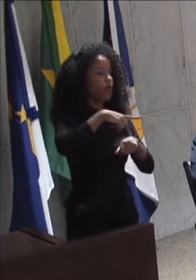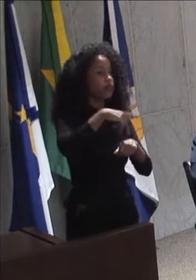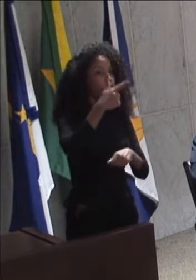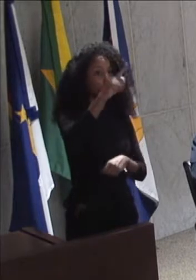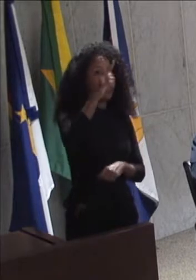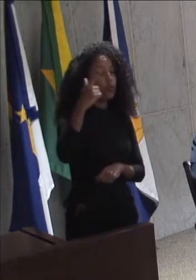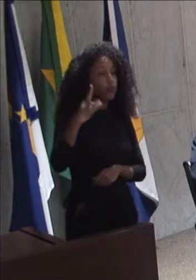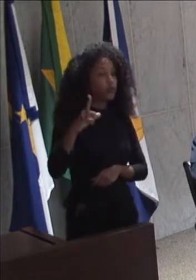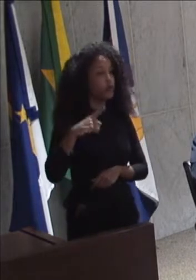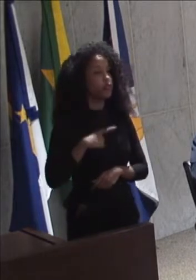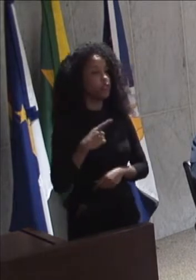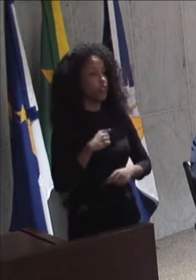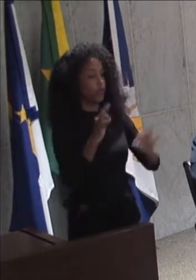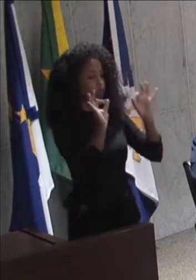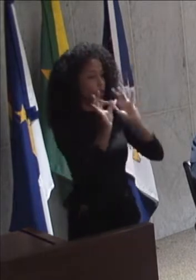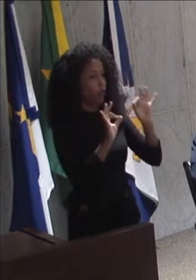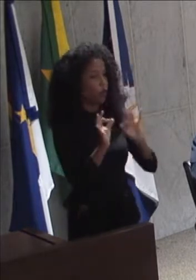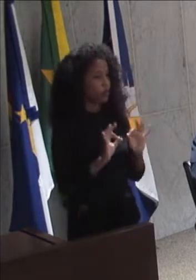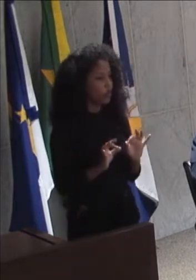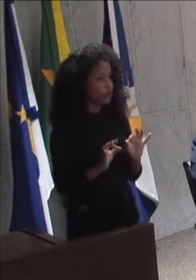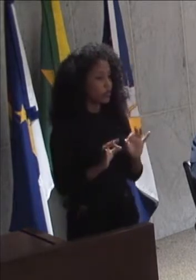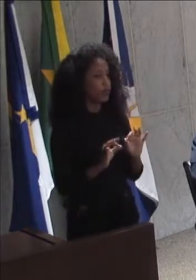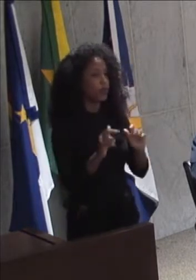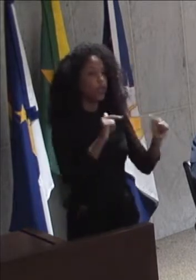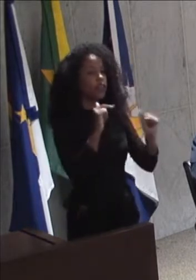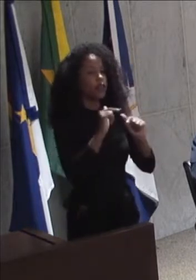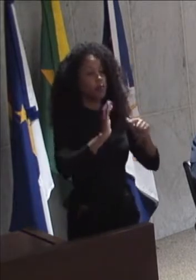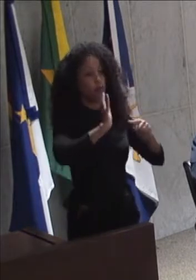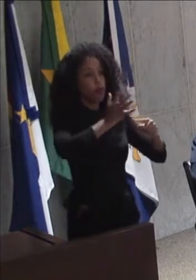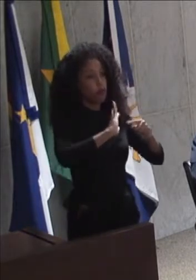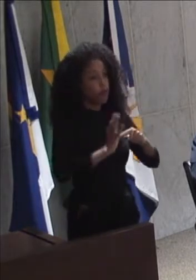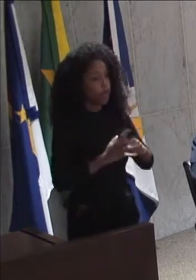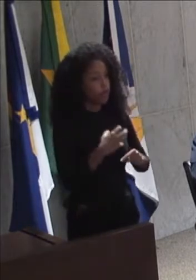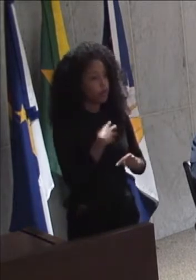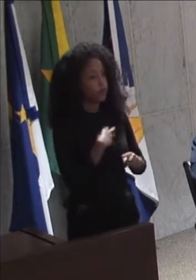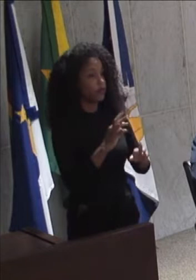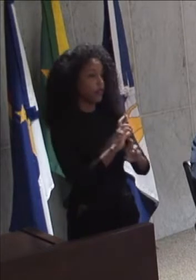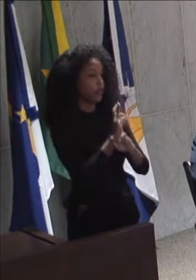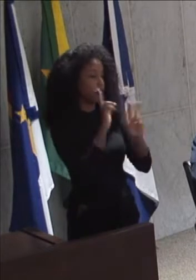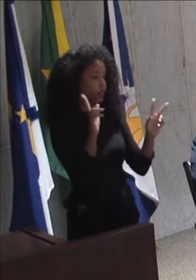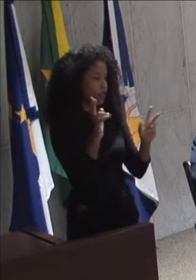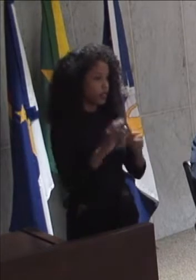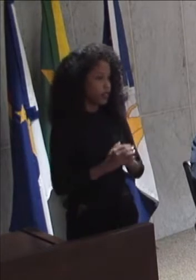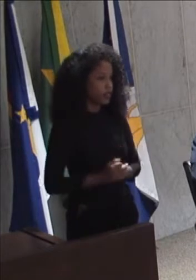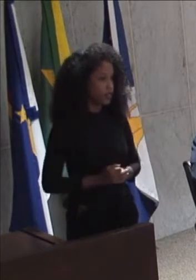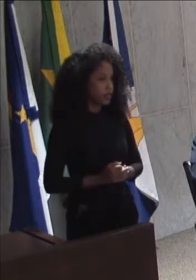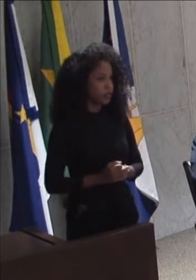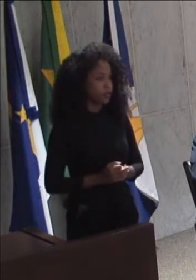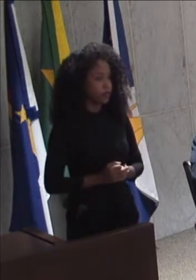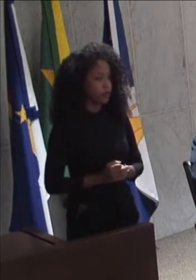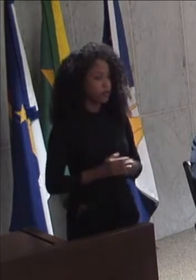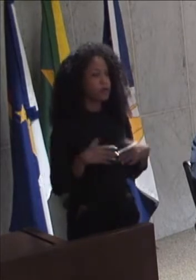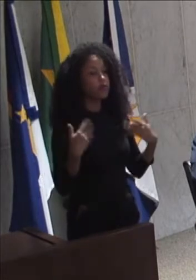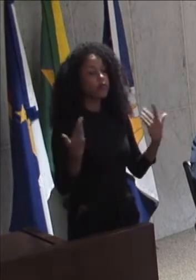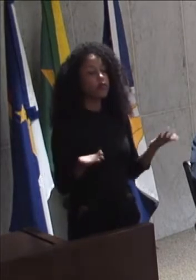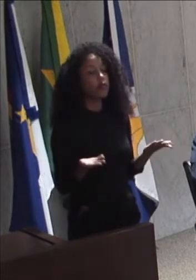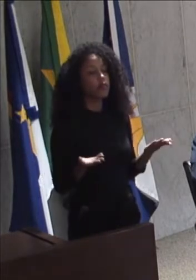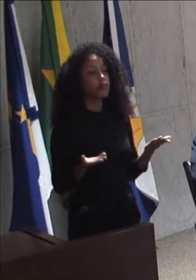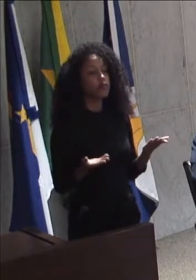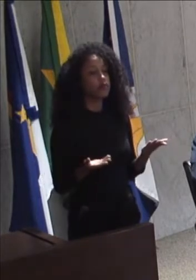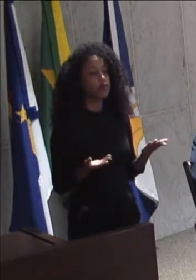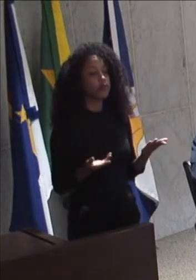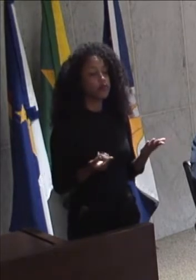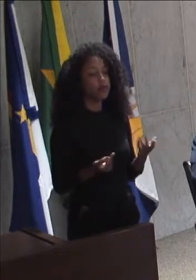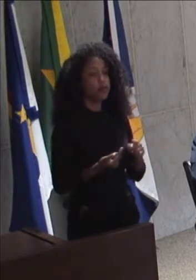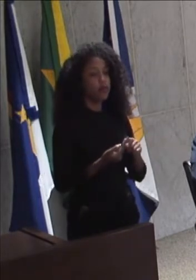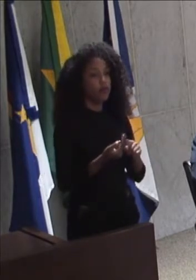com preparação, trabalhando com máquinas diferenciadas da que nós temos aqui, né? Então, são o companheiro